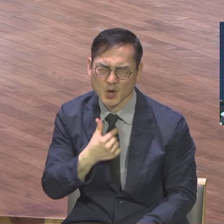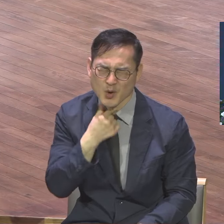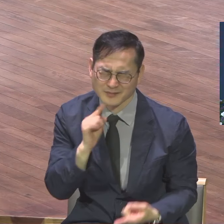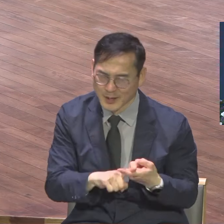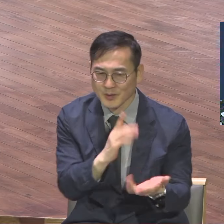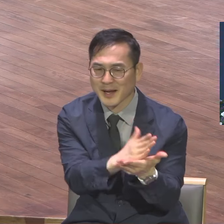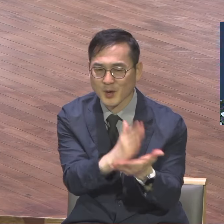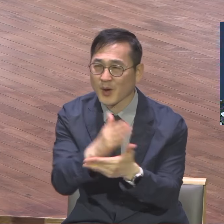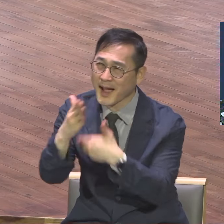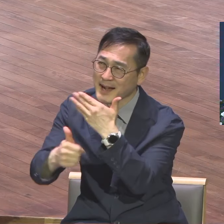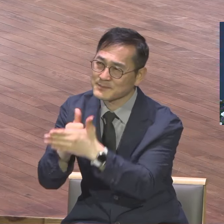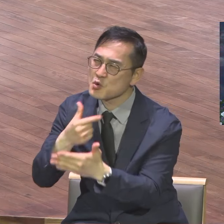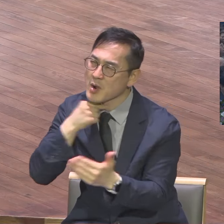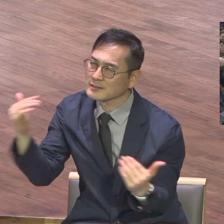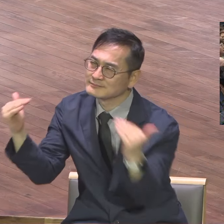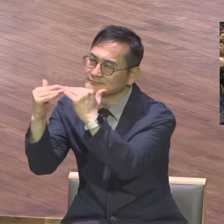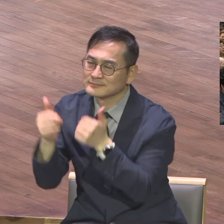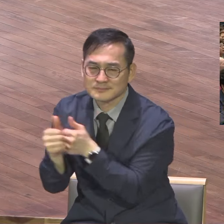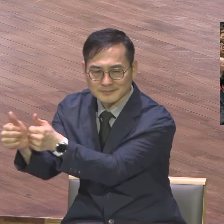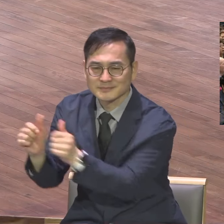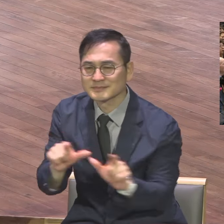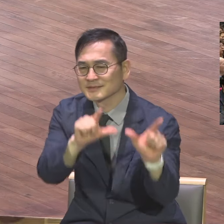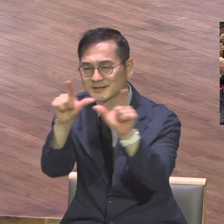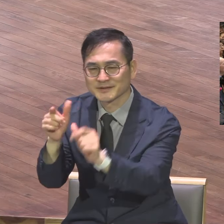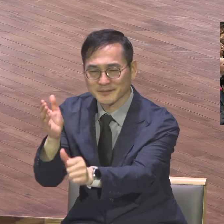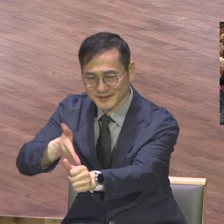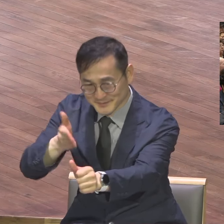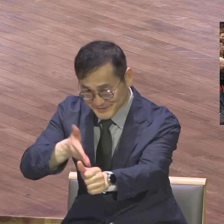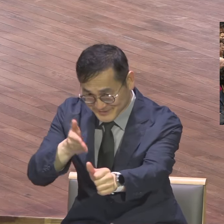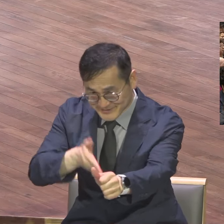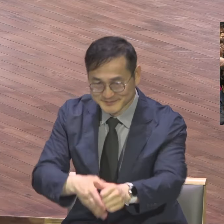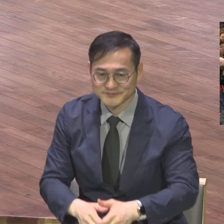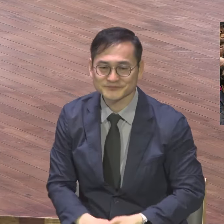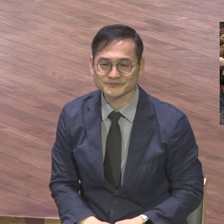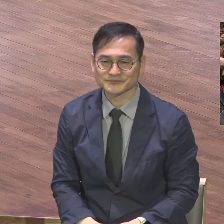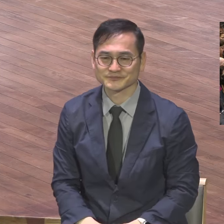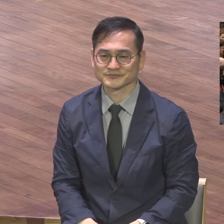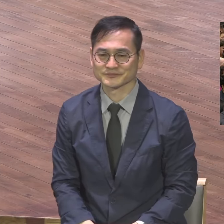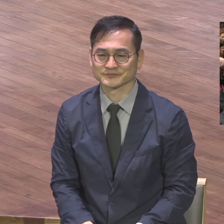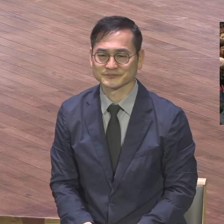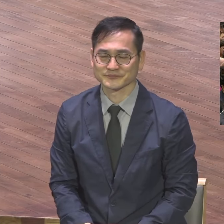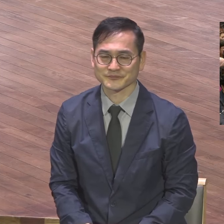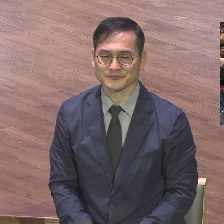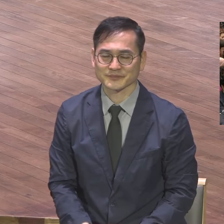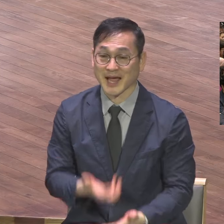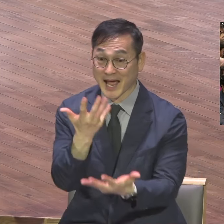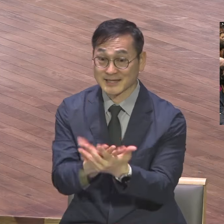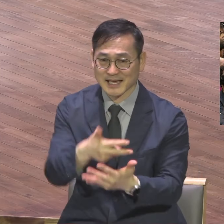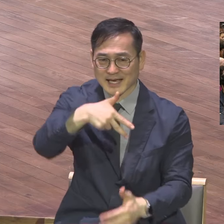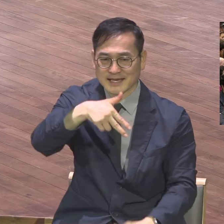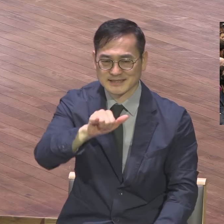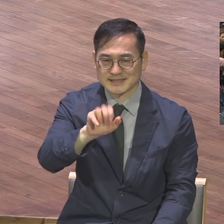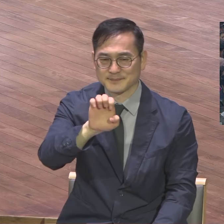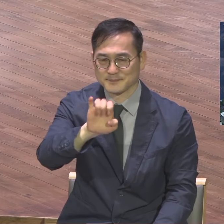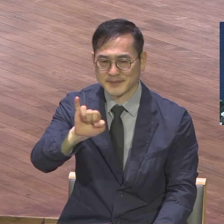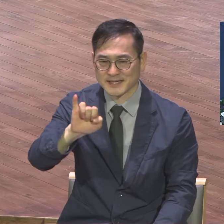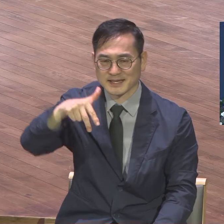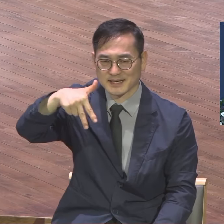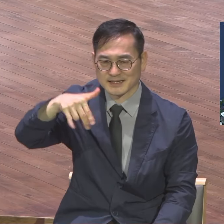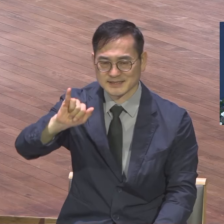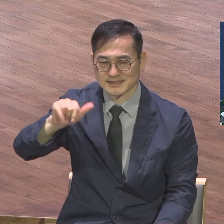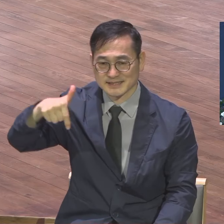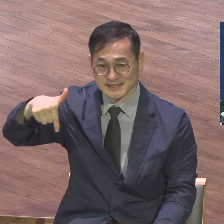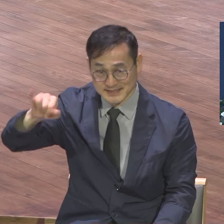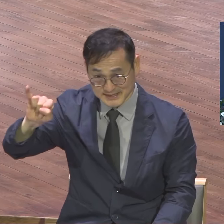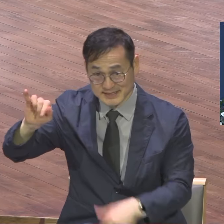스케일로 들어가시기를 주님으로 축복합니다. 결론입니다. 지피지기면 백전백승이라 이런 말이 있잖아요. 적을